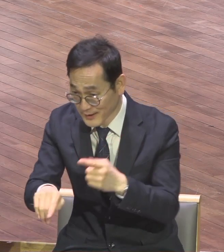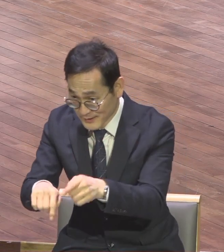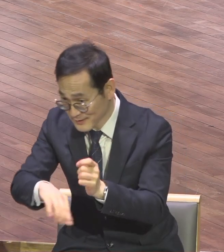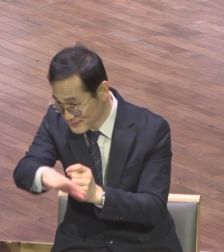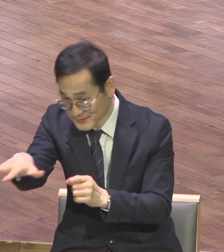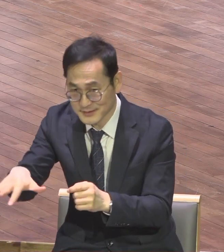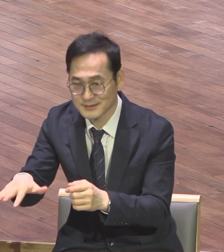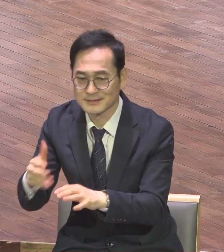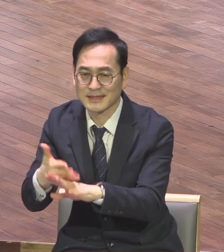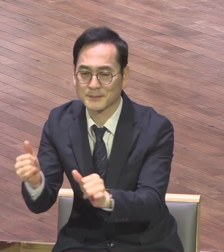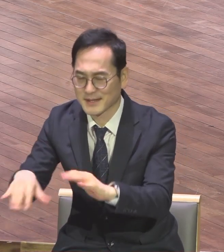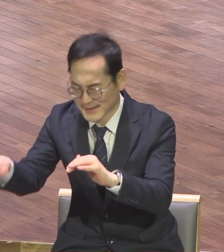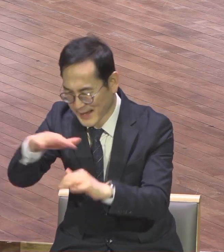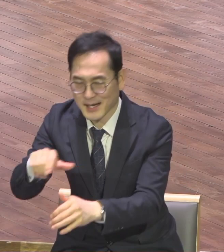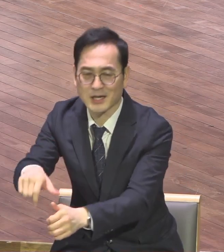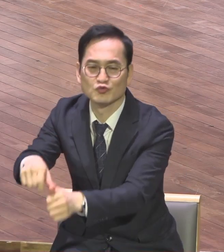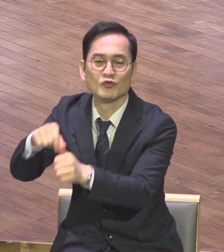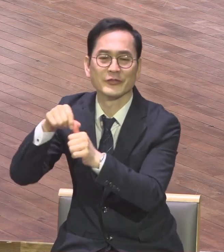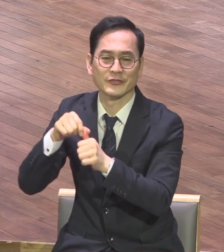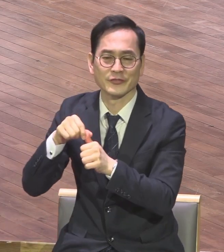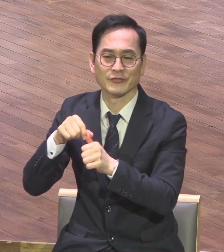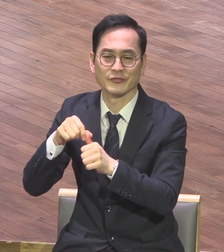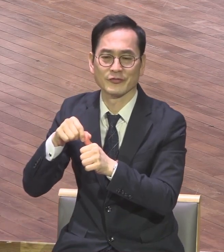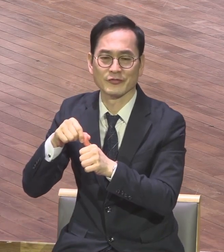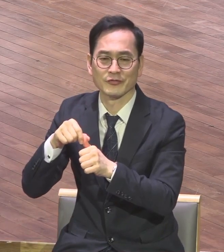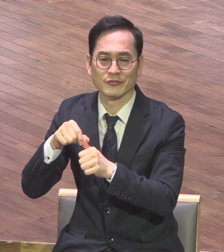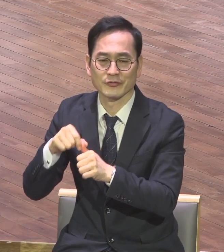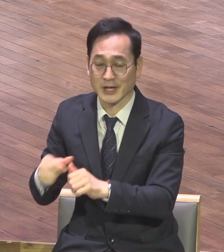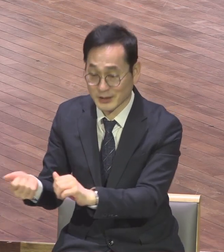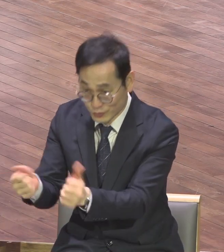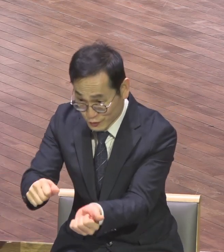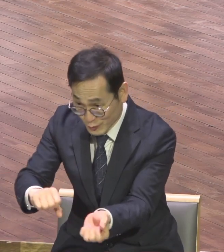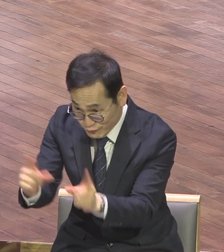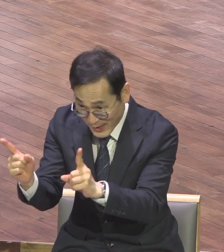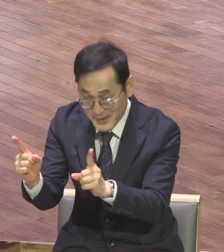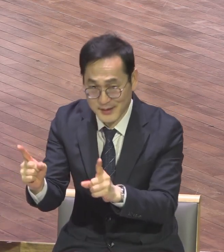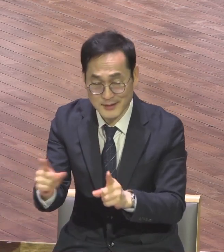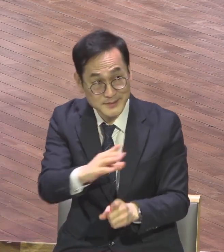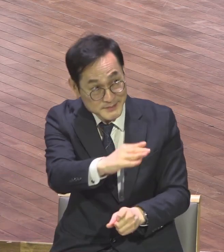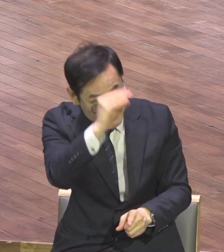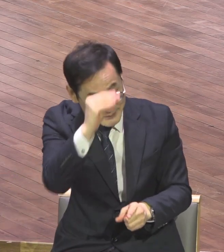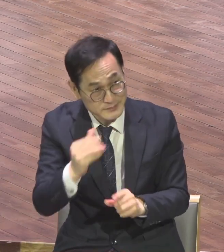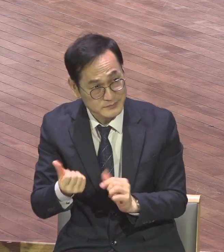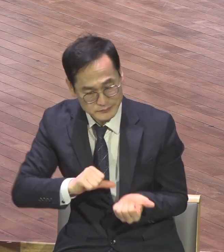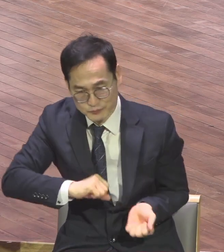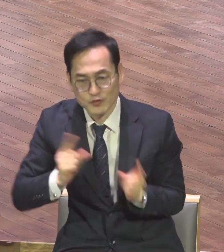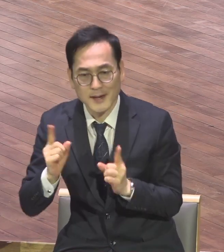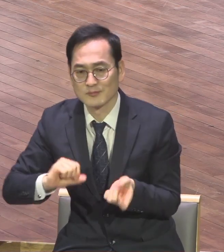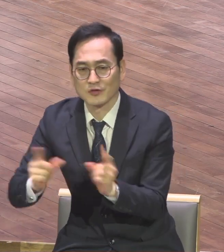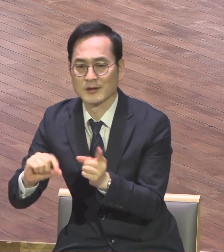끝나는 부활 시대를 우리가 살고 있다. 부활 시대예요, 부활 시대.